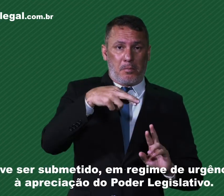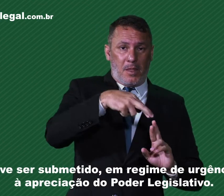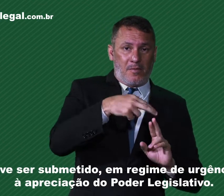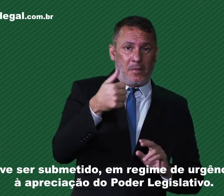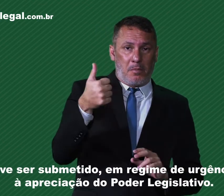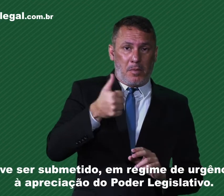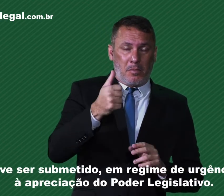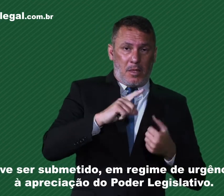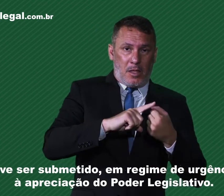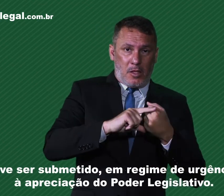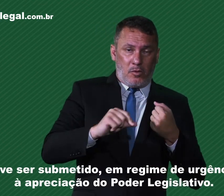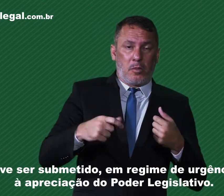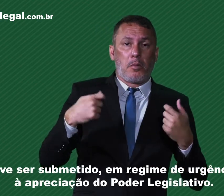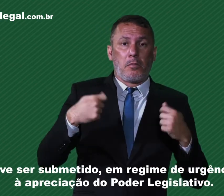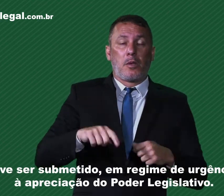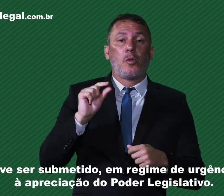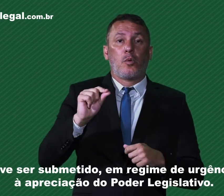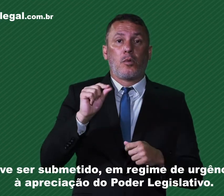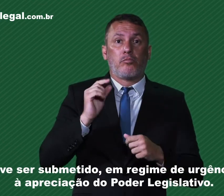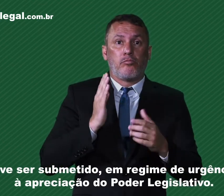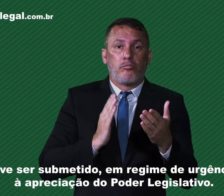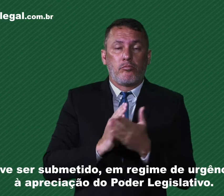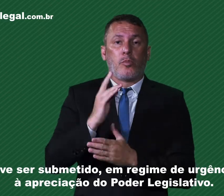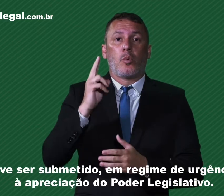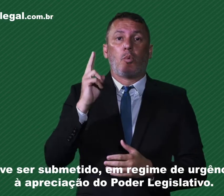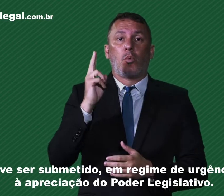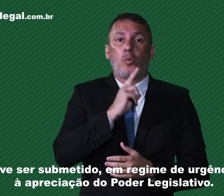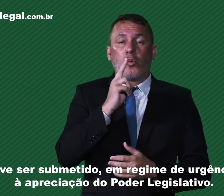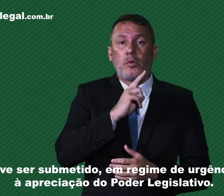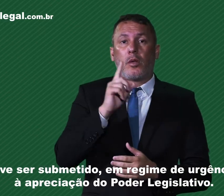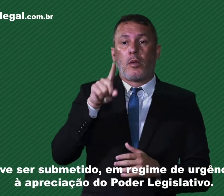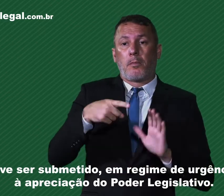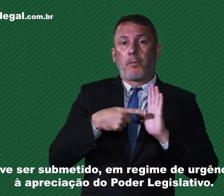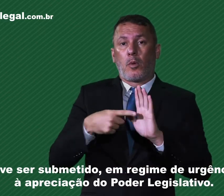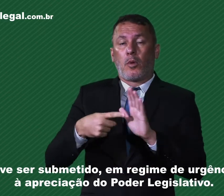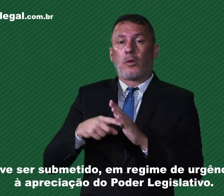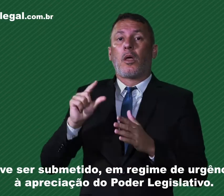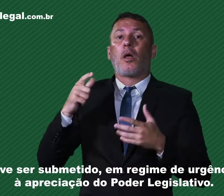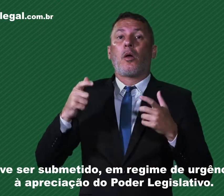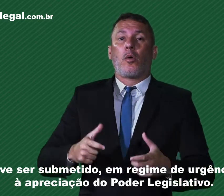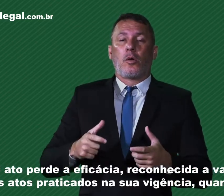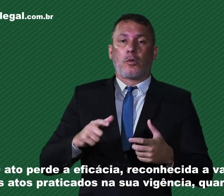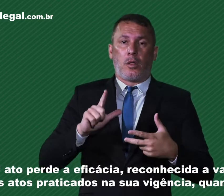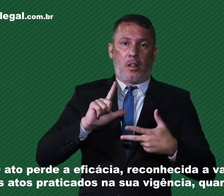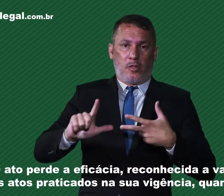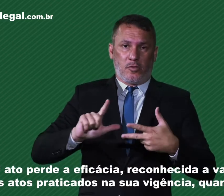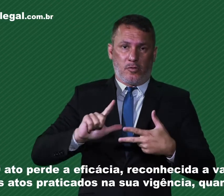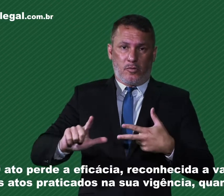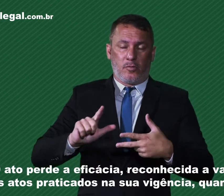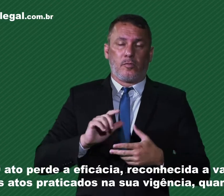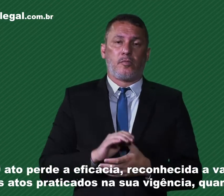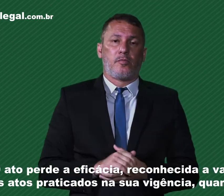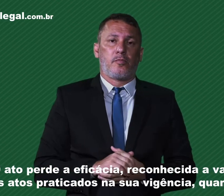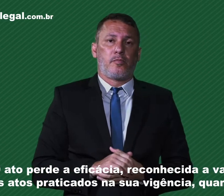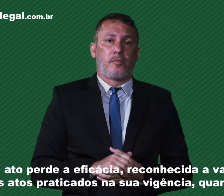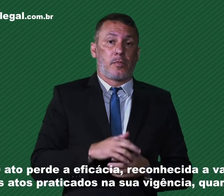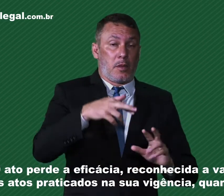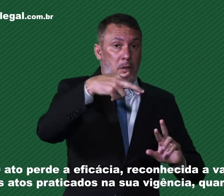ser submetido em regime de urgência na apreciação do Poder Legislativo parágrafo 3º o ato